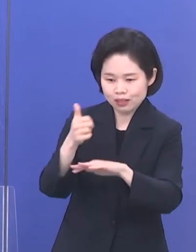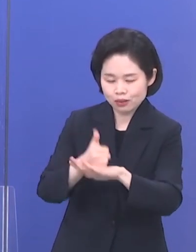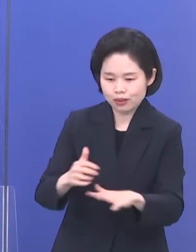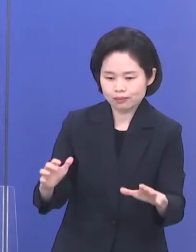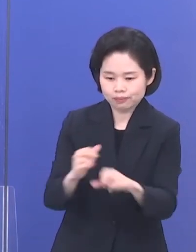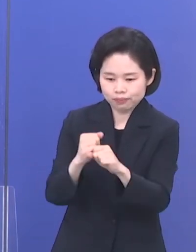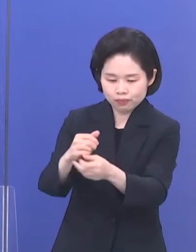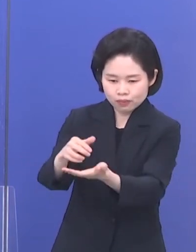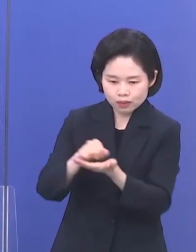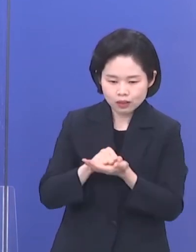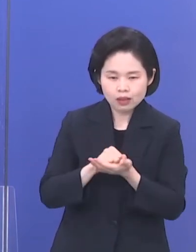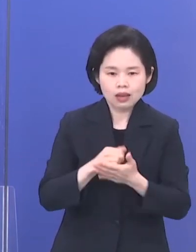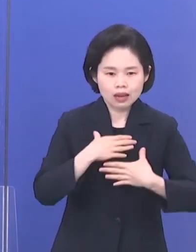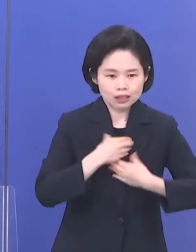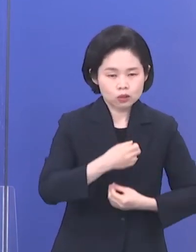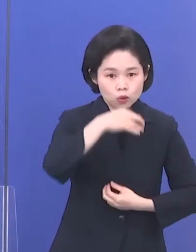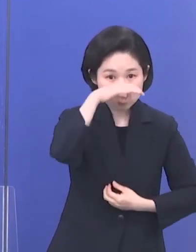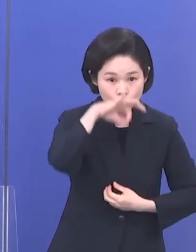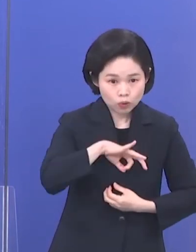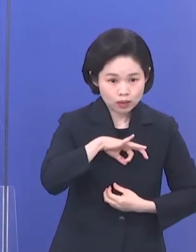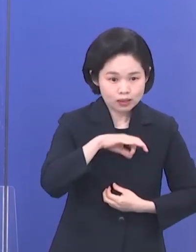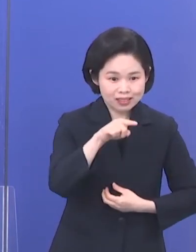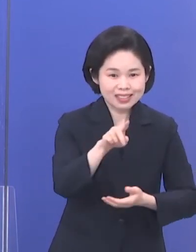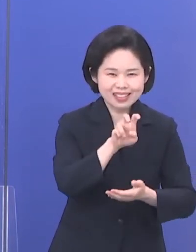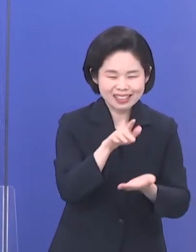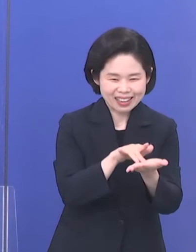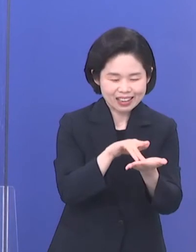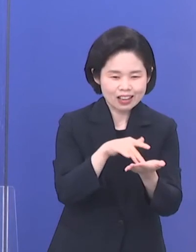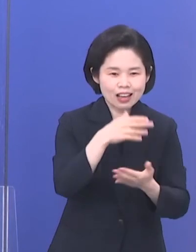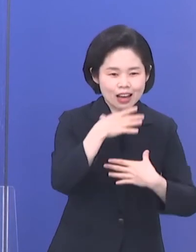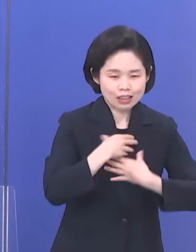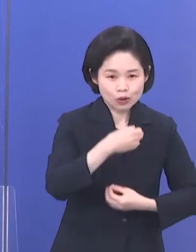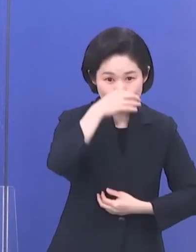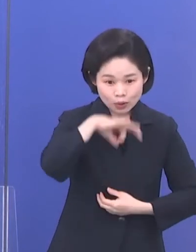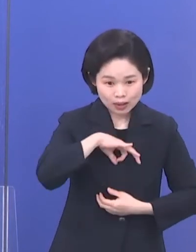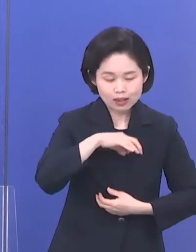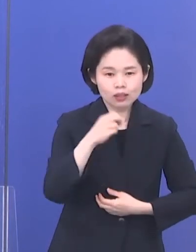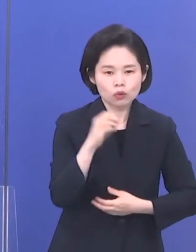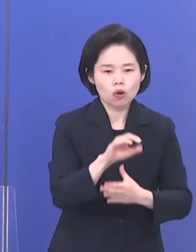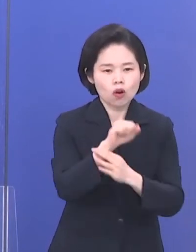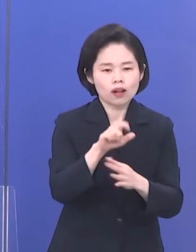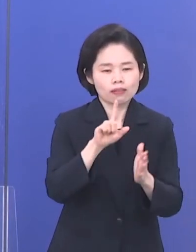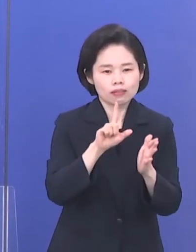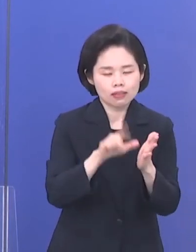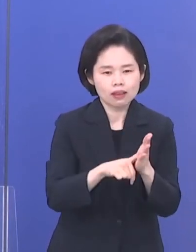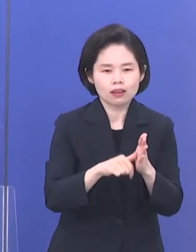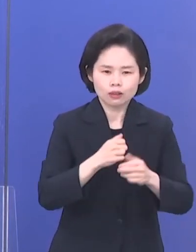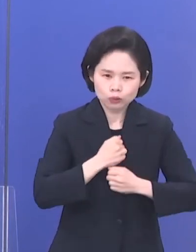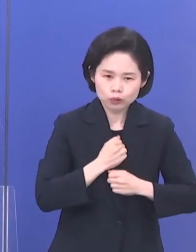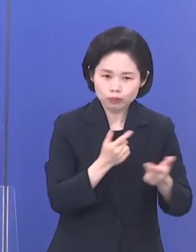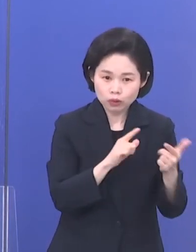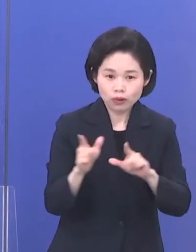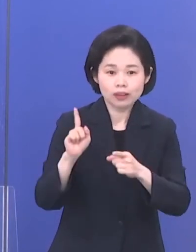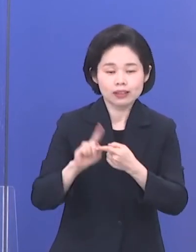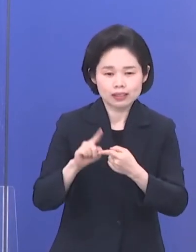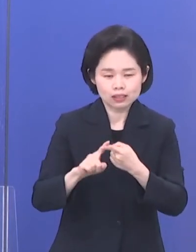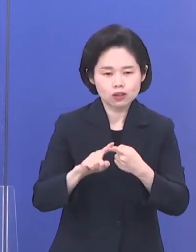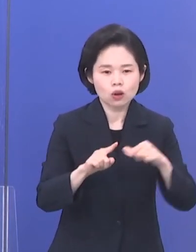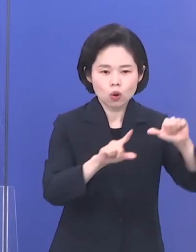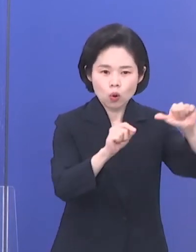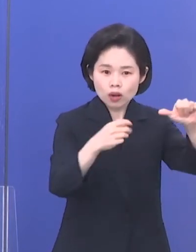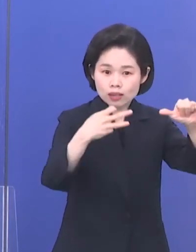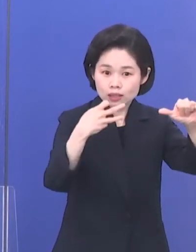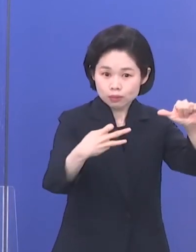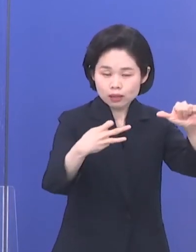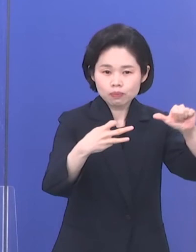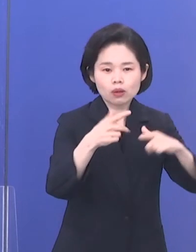품목의 안전성, 효과성, 그리고 허가할 때 고려해야 할 사항 등에 대해 이번 주 5월 13일